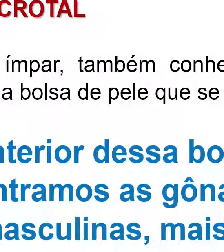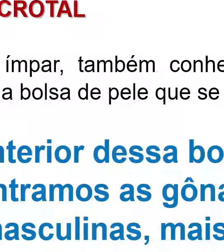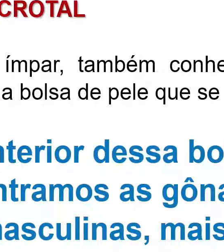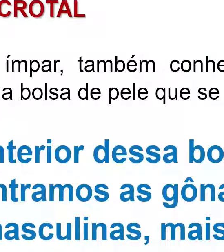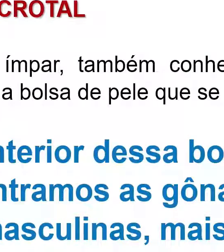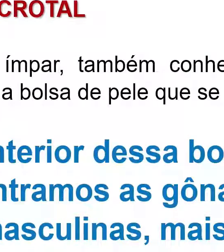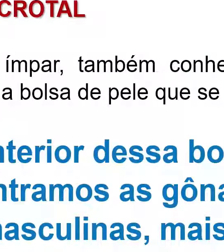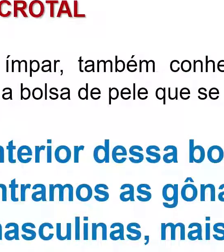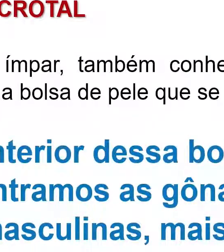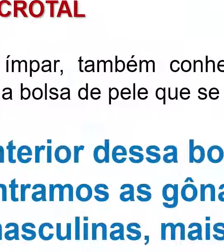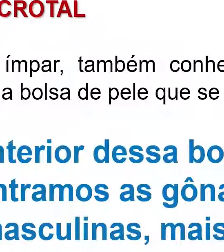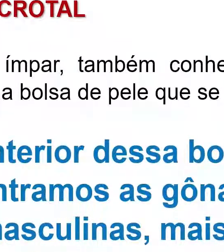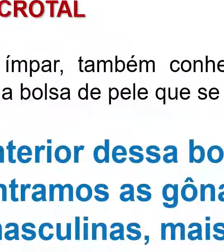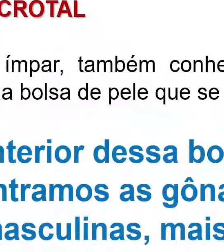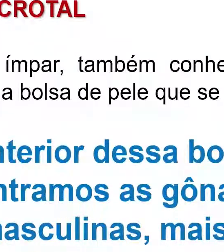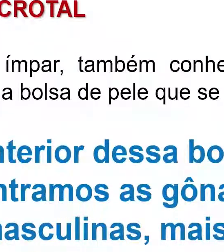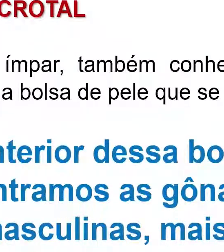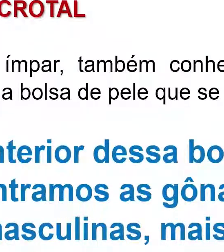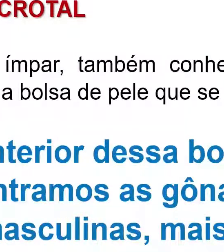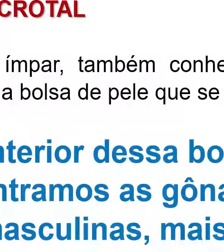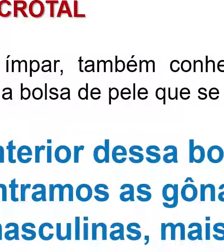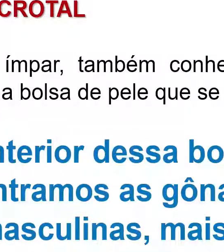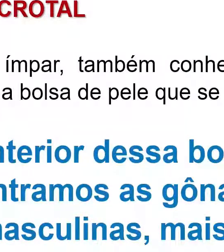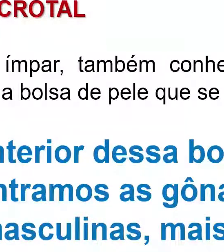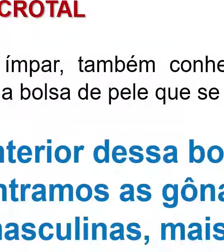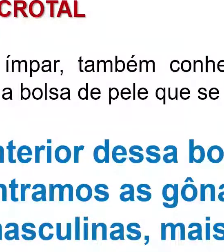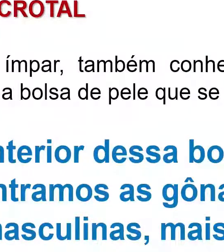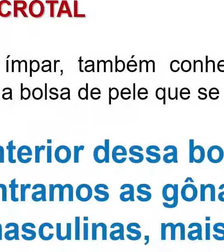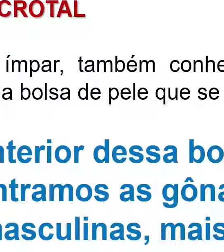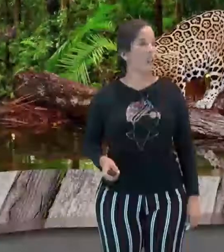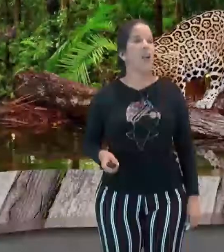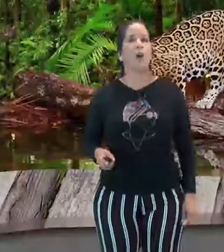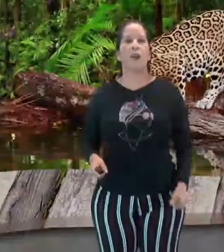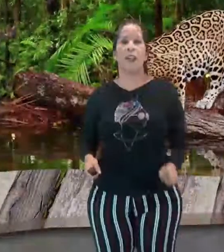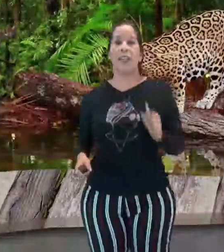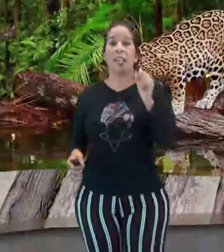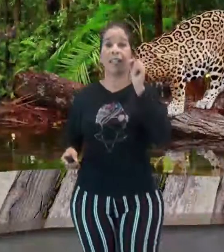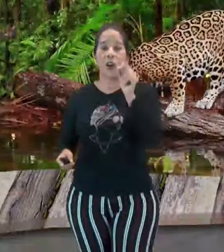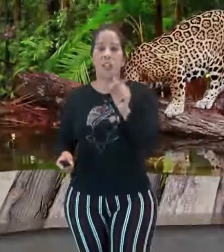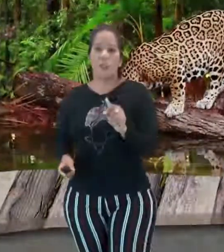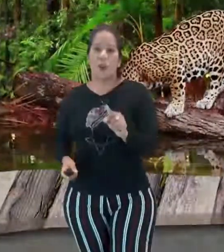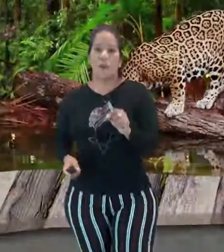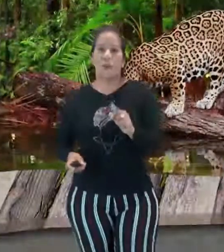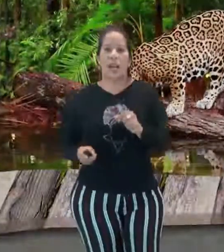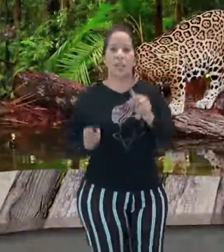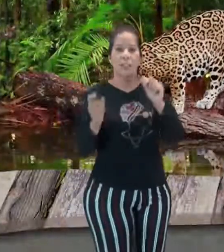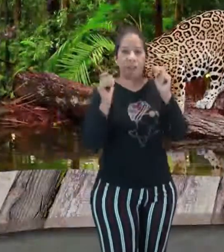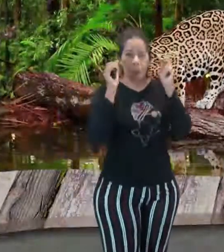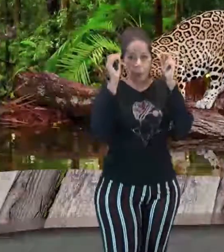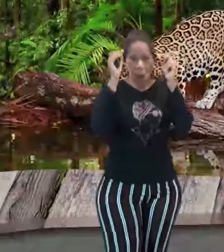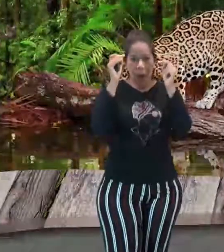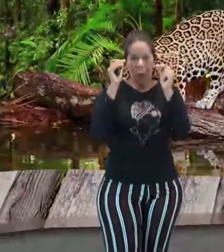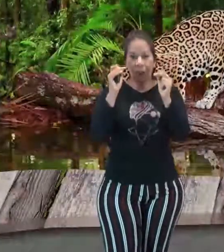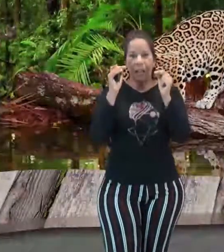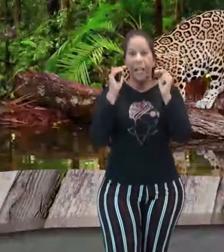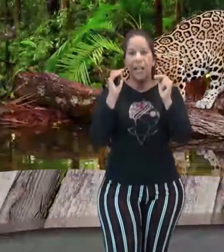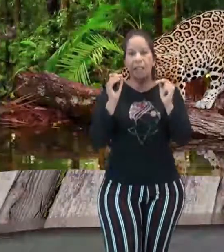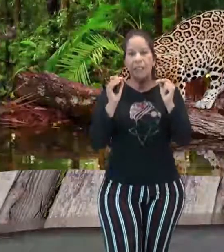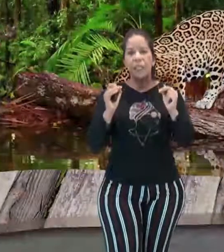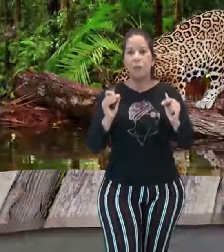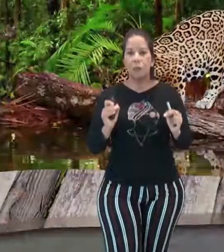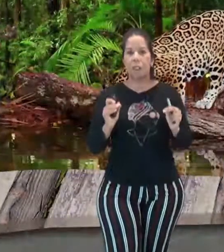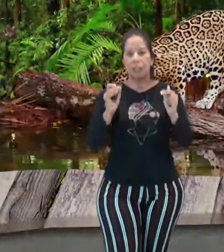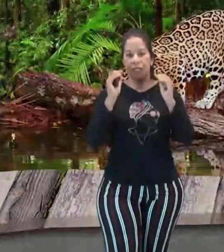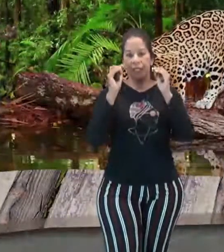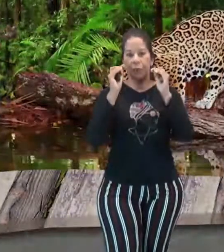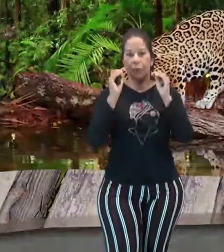saco escrotal, que é uma bolsa de pele que se localiza abaixo do pênis. Ok, então olha só, a gente vai pontuar agora